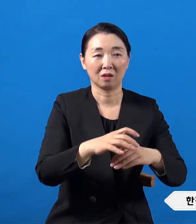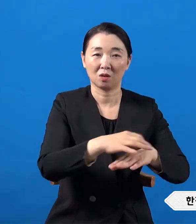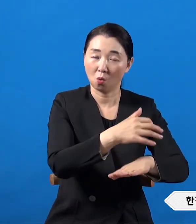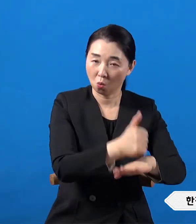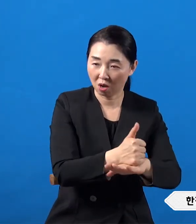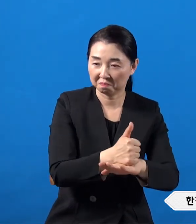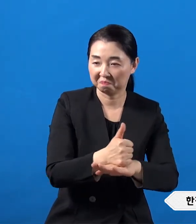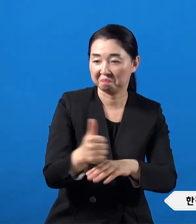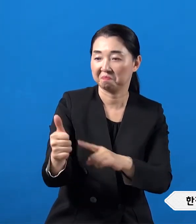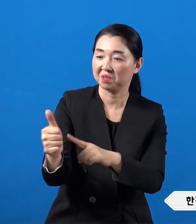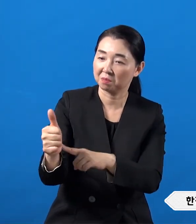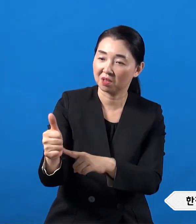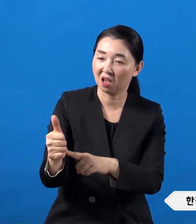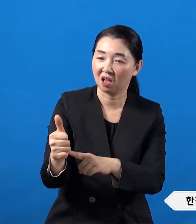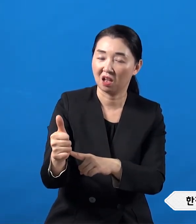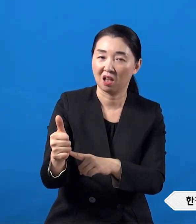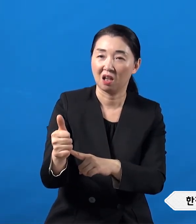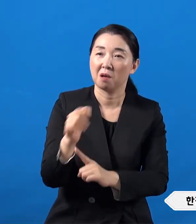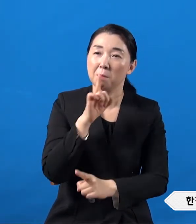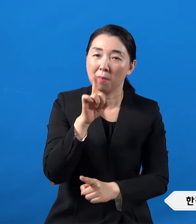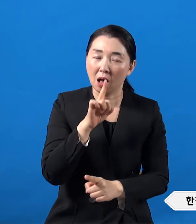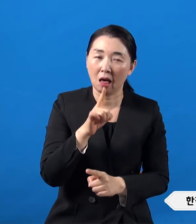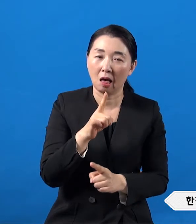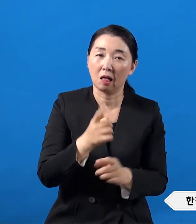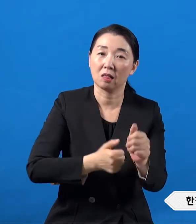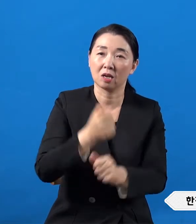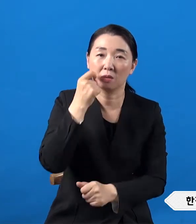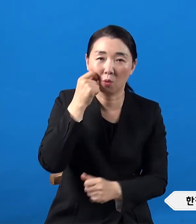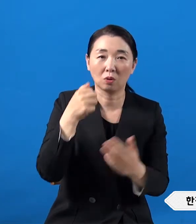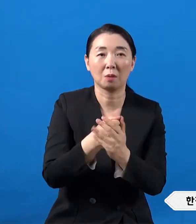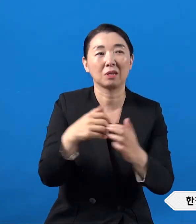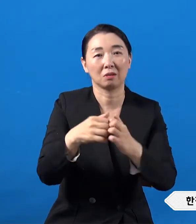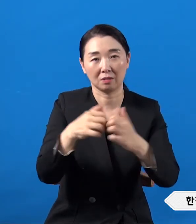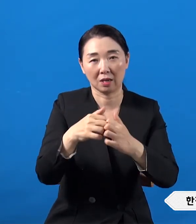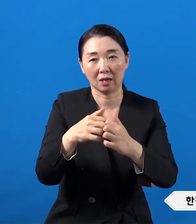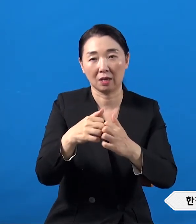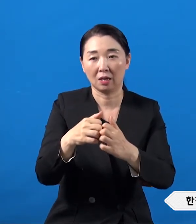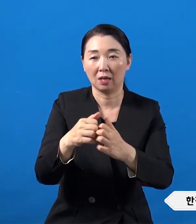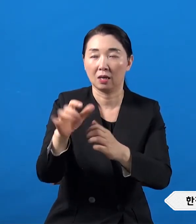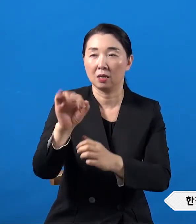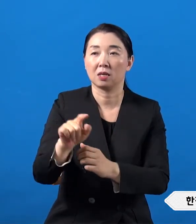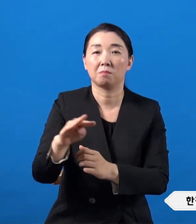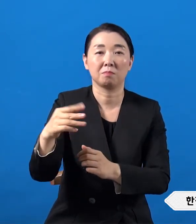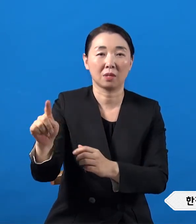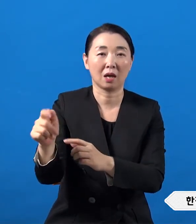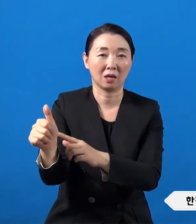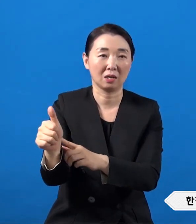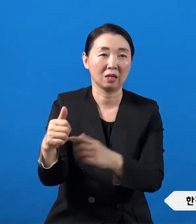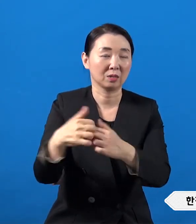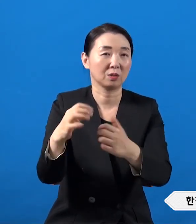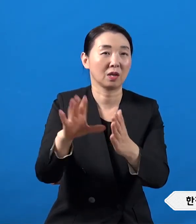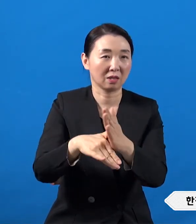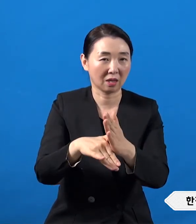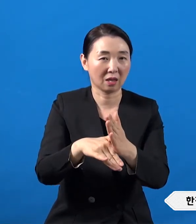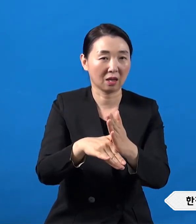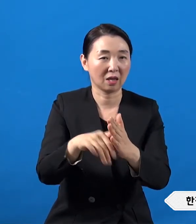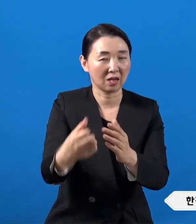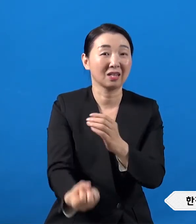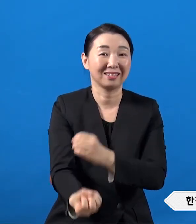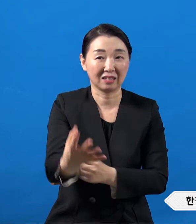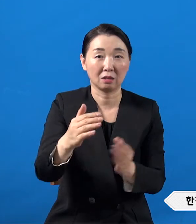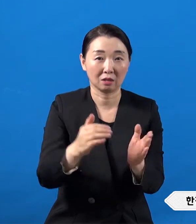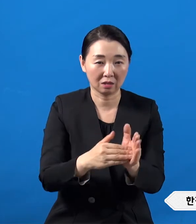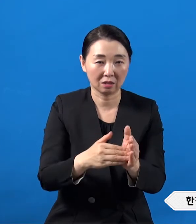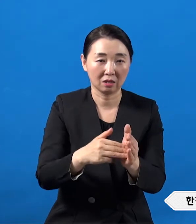없을 것 같으니까 전쟁을 일으켰습니다. 입다가 그 전쟁에서 대승을 거두고